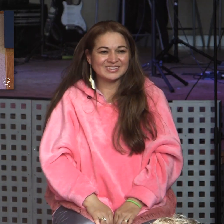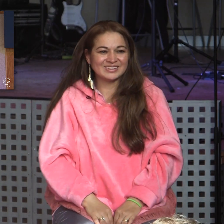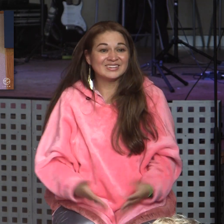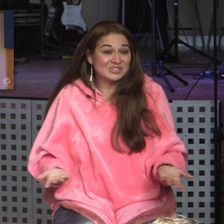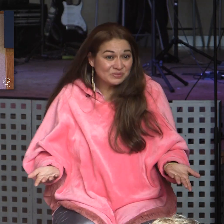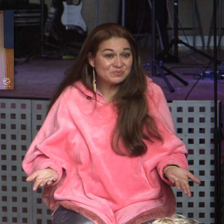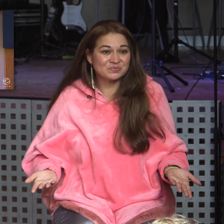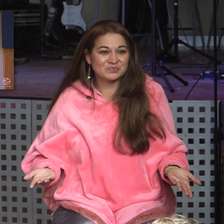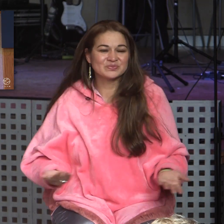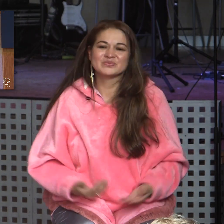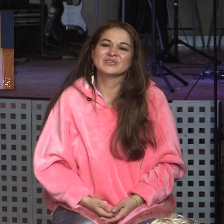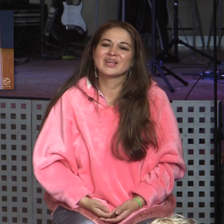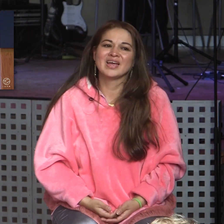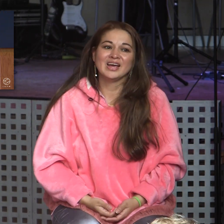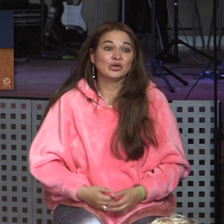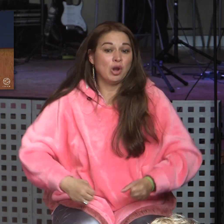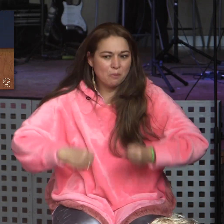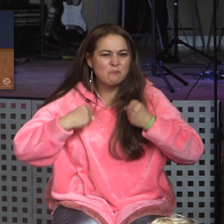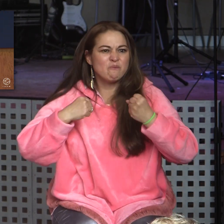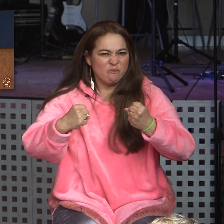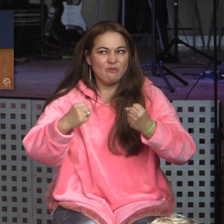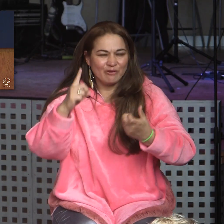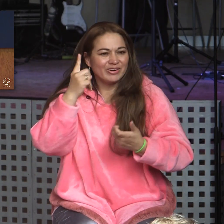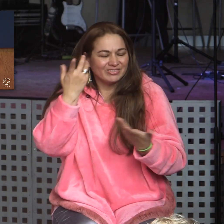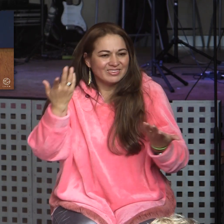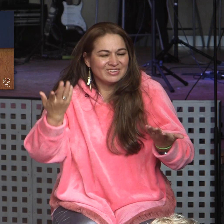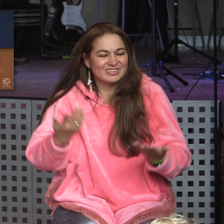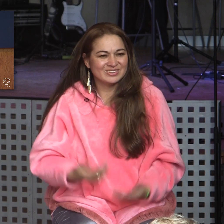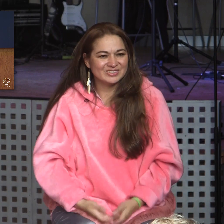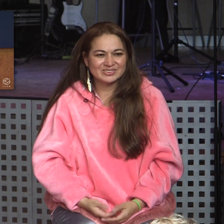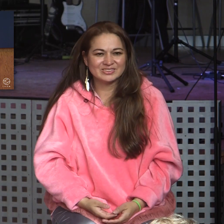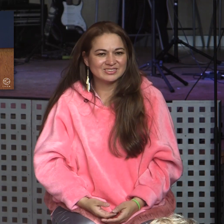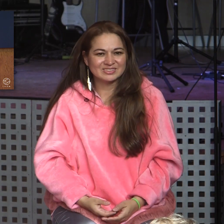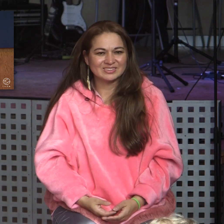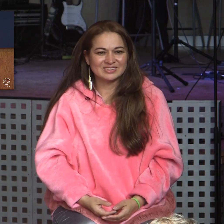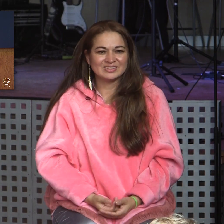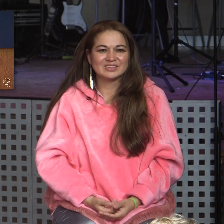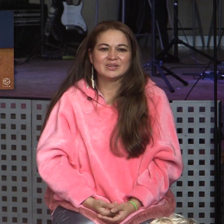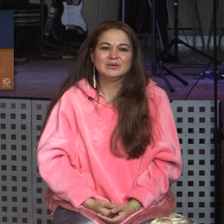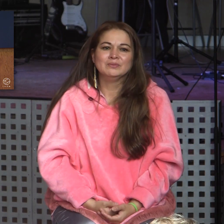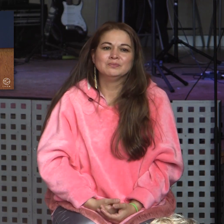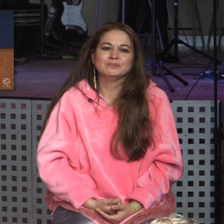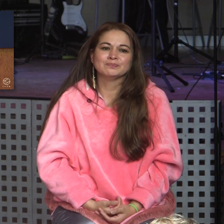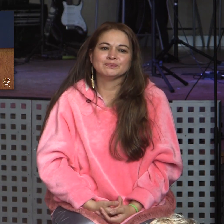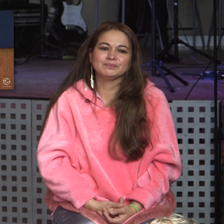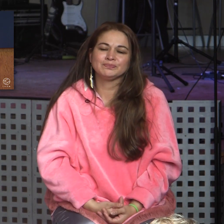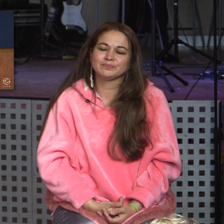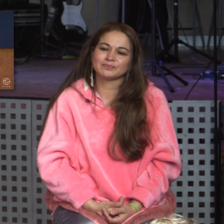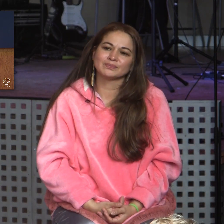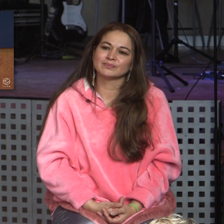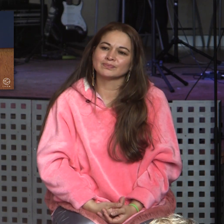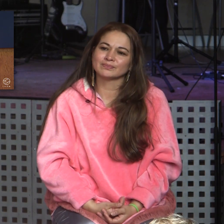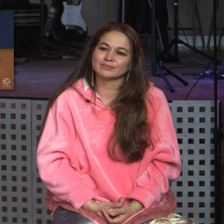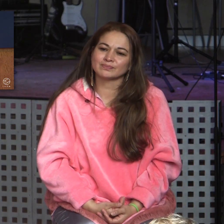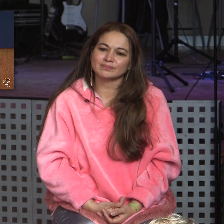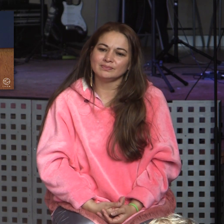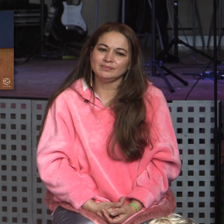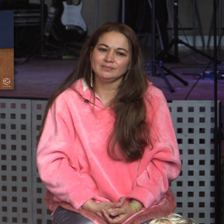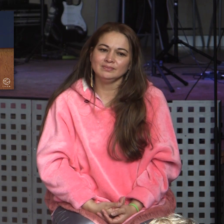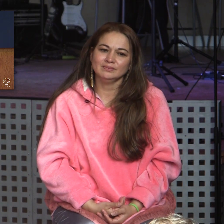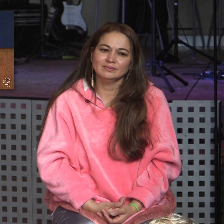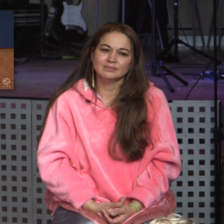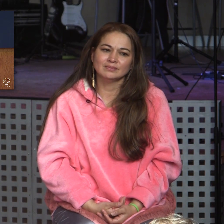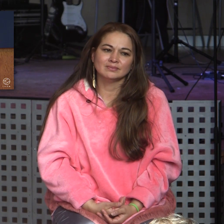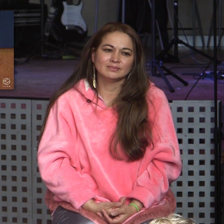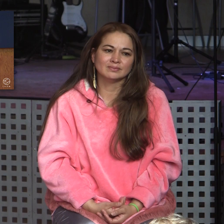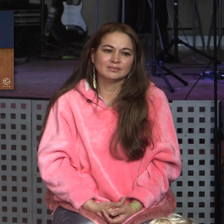Nosotros pensamos que el Señor solo se ocupa de cosas realmente importantes, serias, profundas,